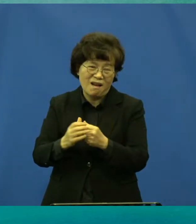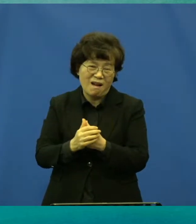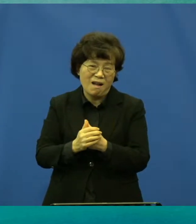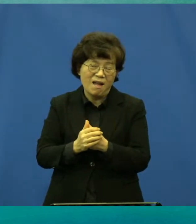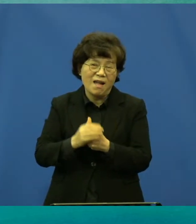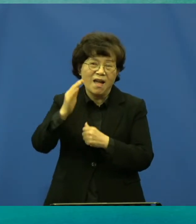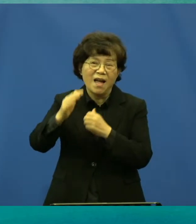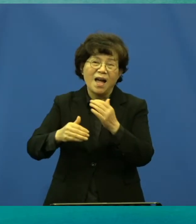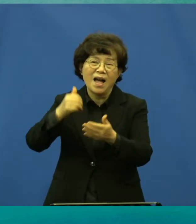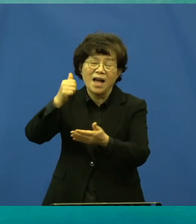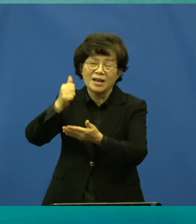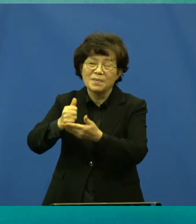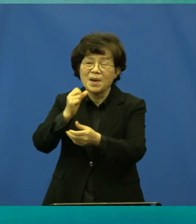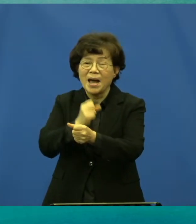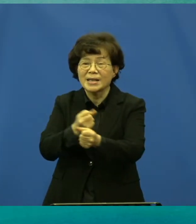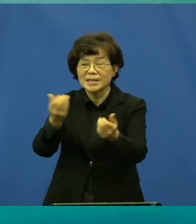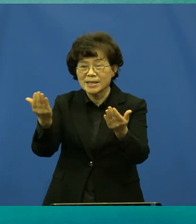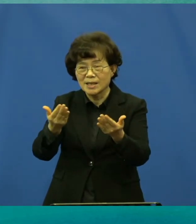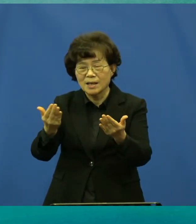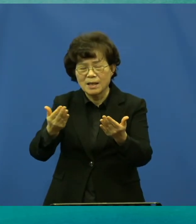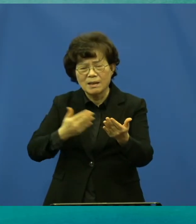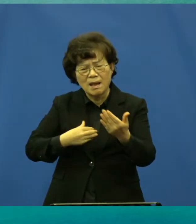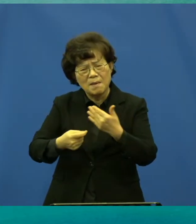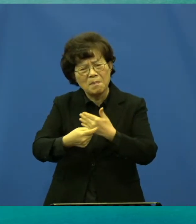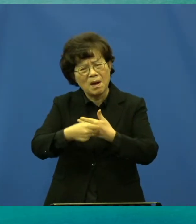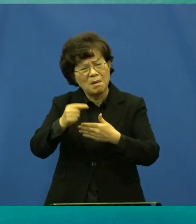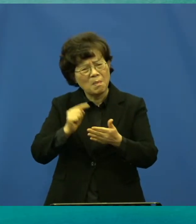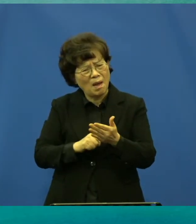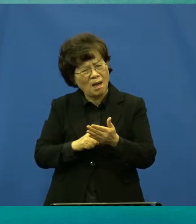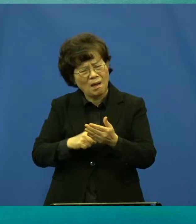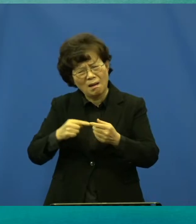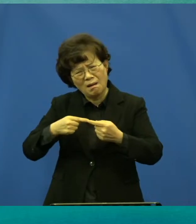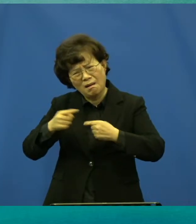근데 하나님이 하시는 일은 언제나 마음에 안 들어요.